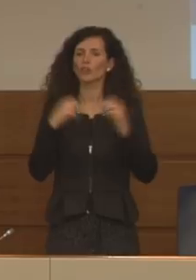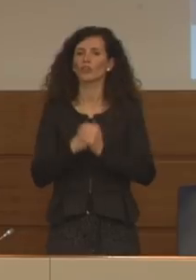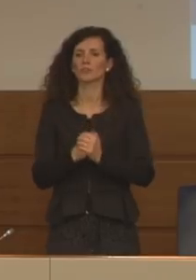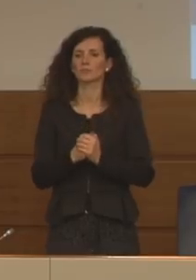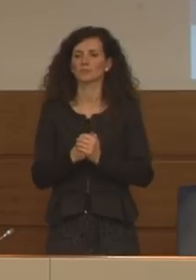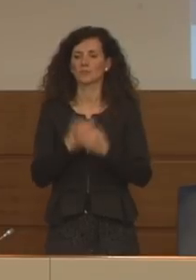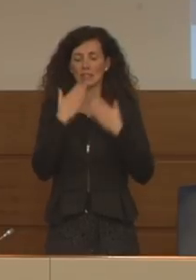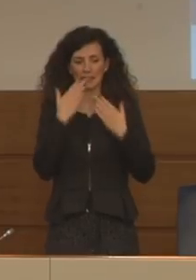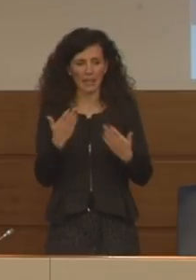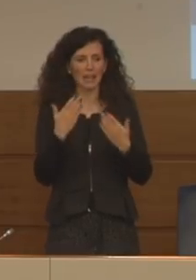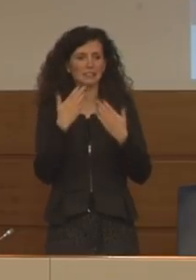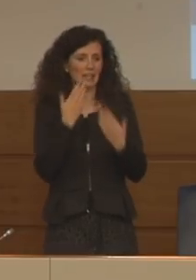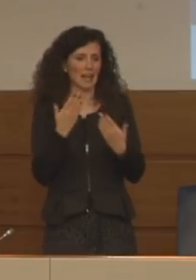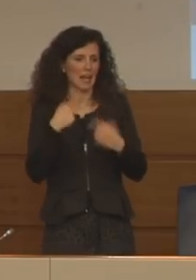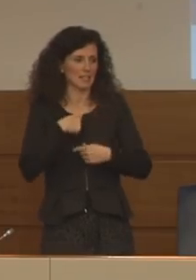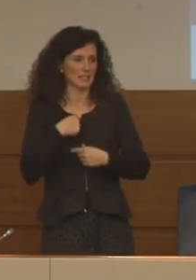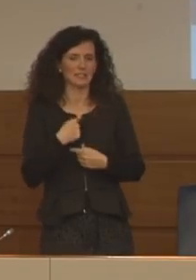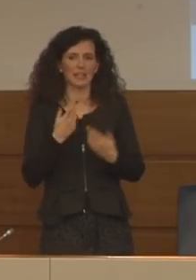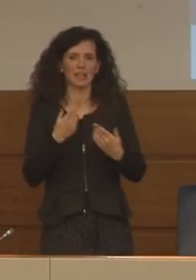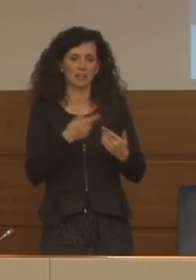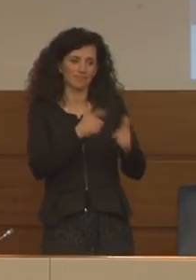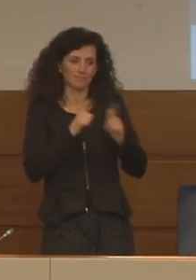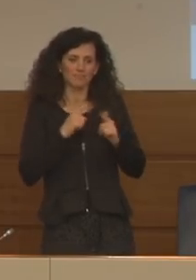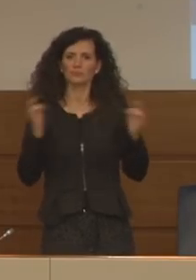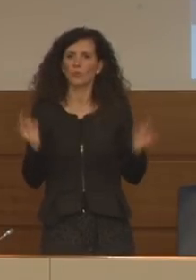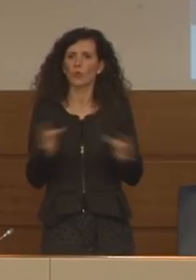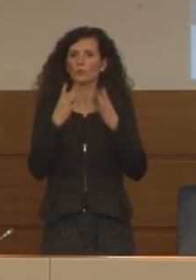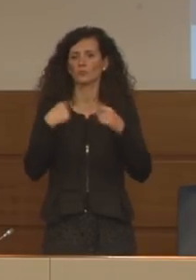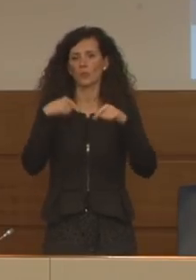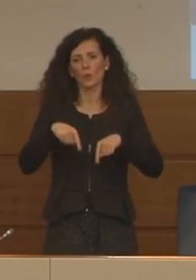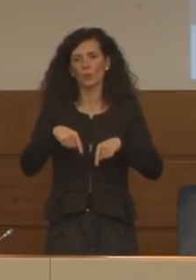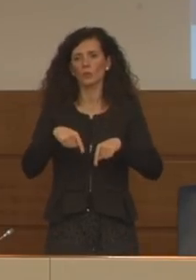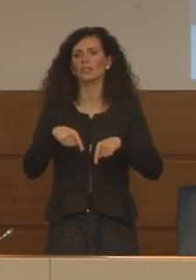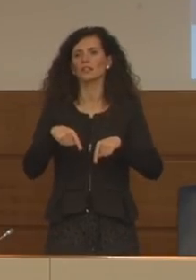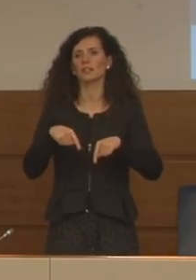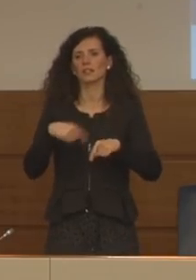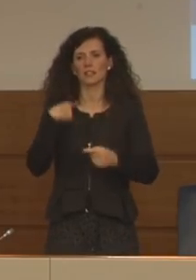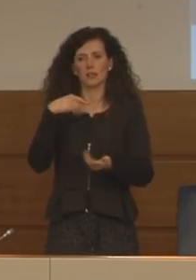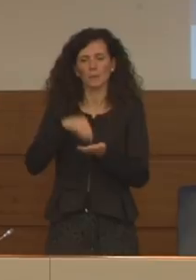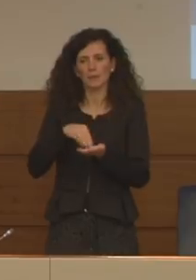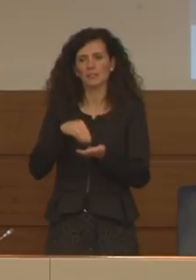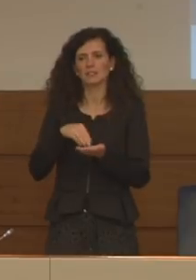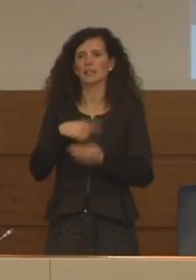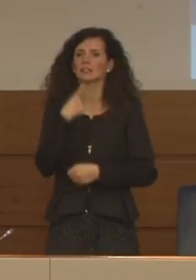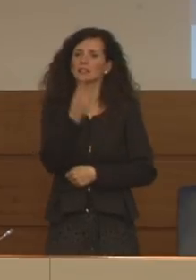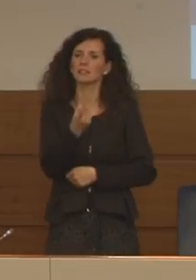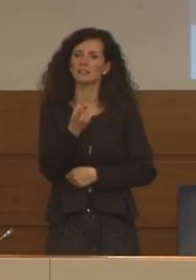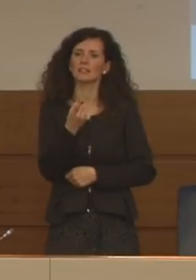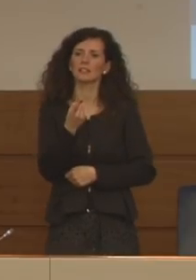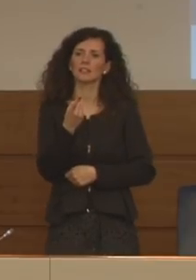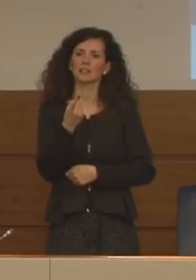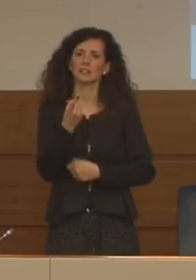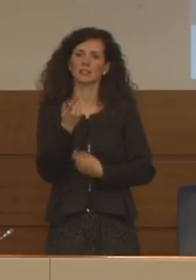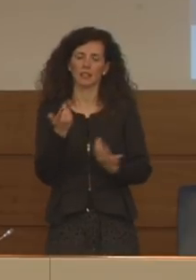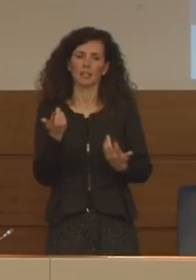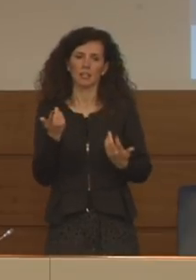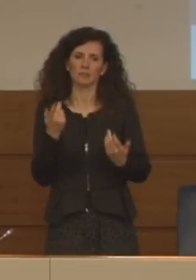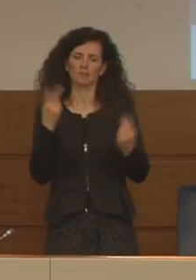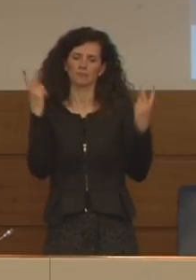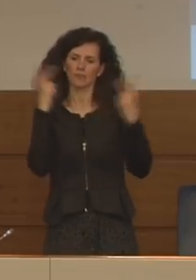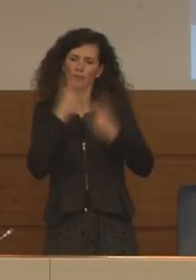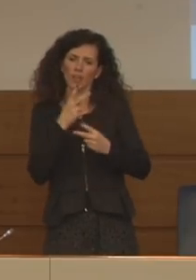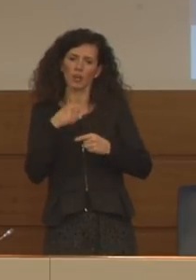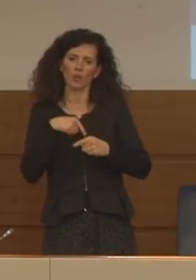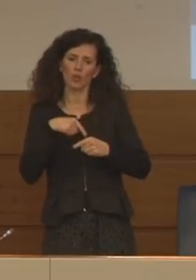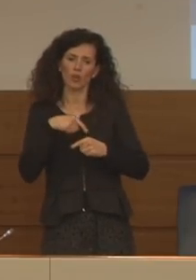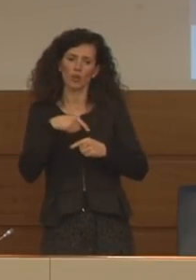anche da parte mia per l'opportunità di dirvi quale sia il livello di attenzione confermati quale sia il